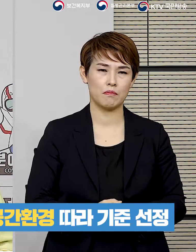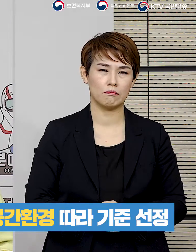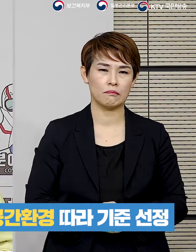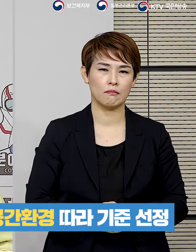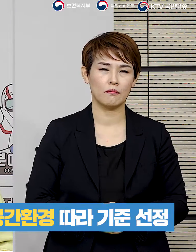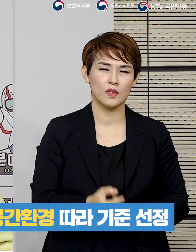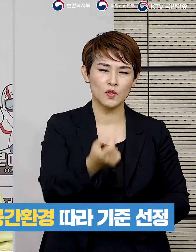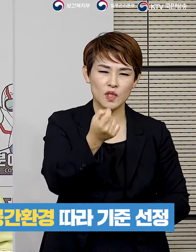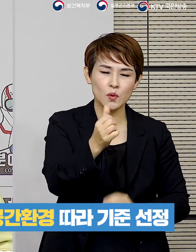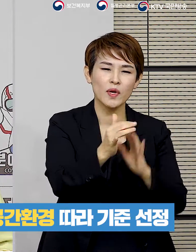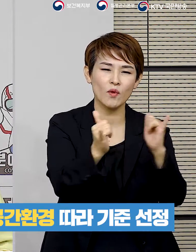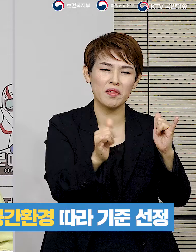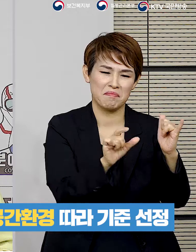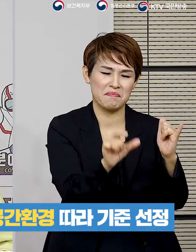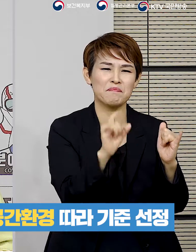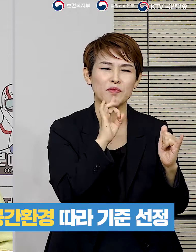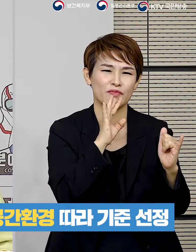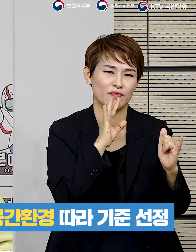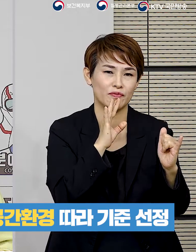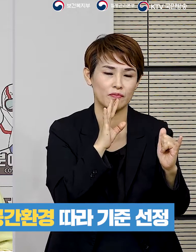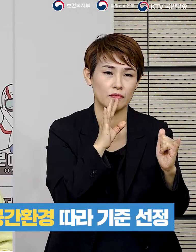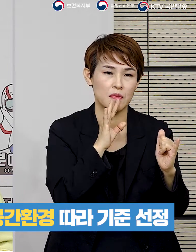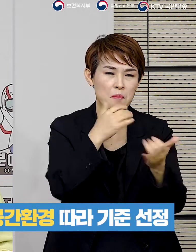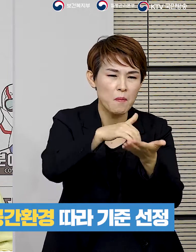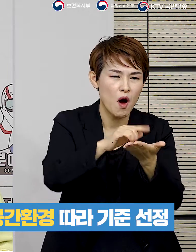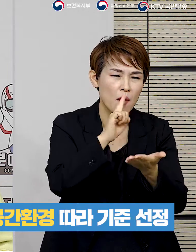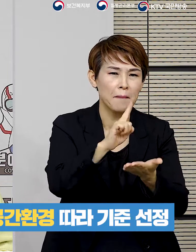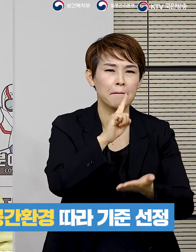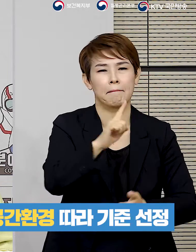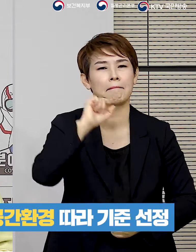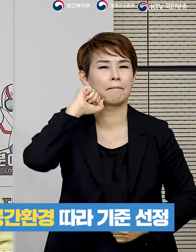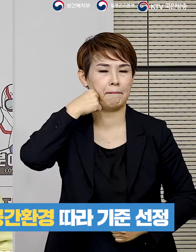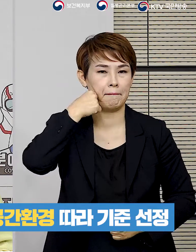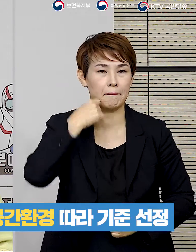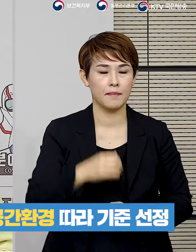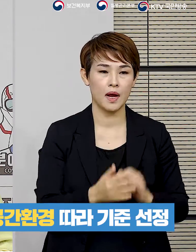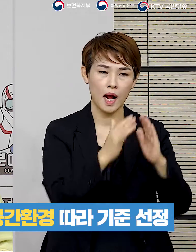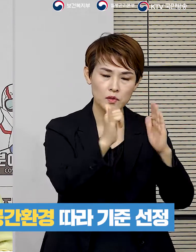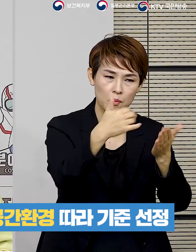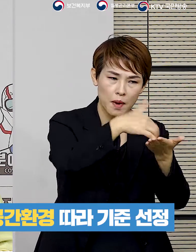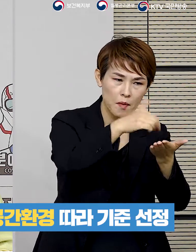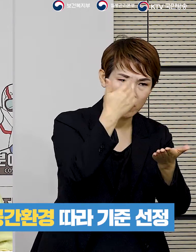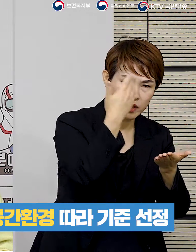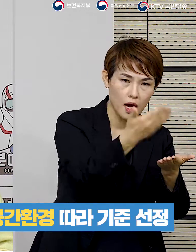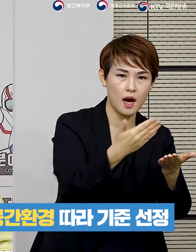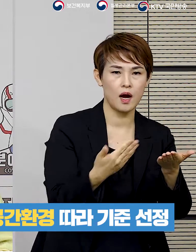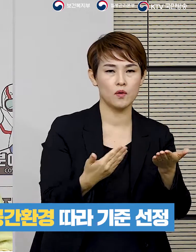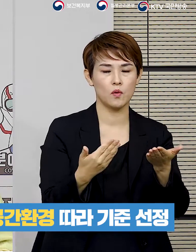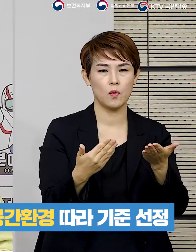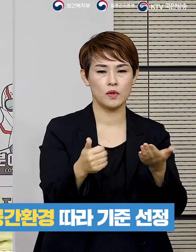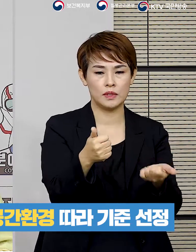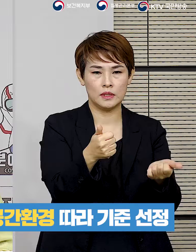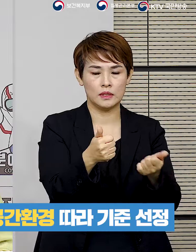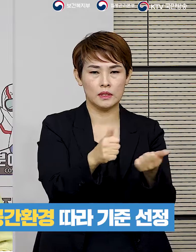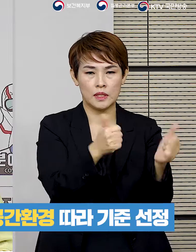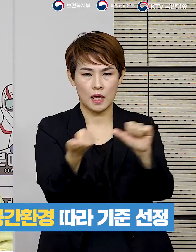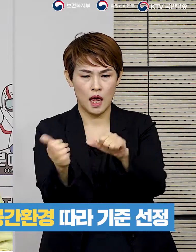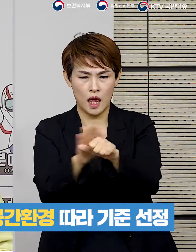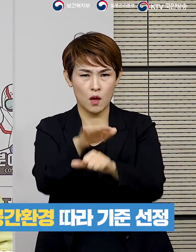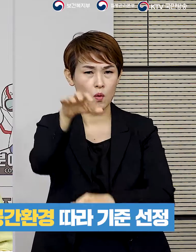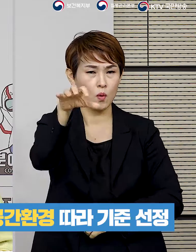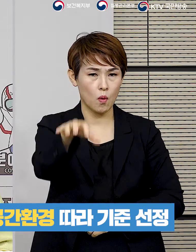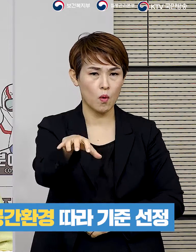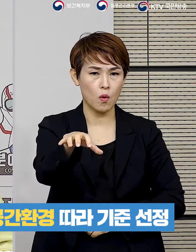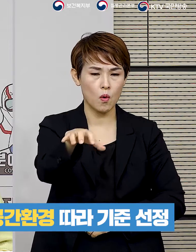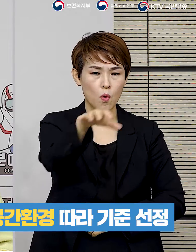때문에 최소 인원이라고 하는 표현을 썼고, 이 부분들은 그 가족의 구성원들이라든지 아니면 그 장례식장의 공간